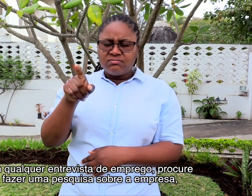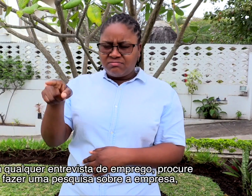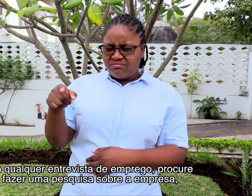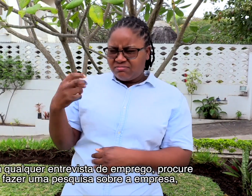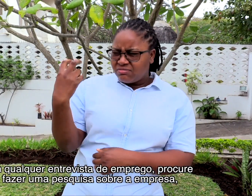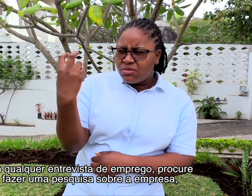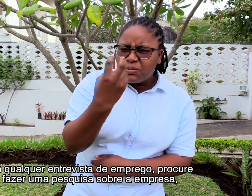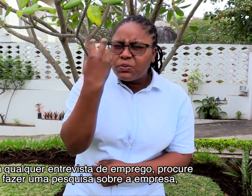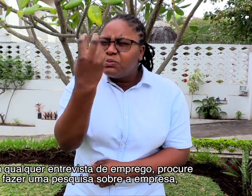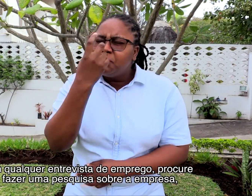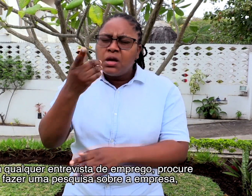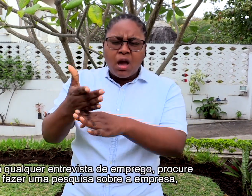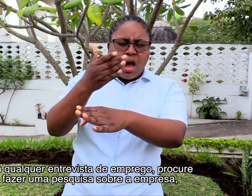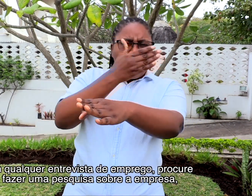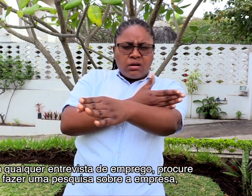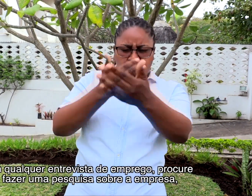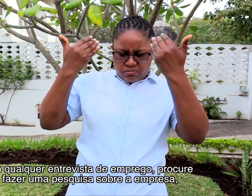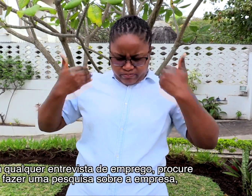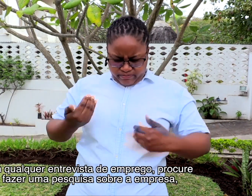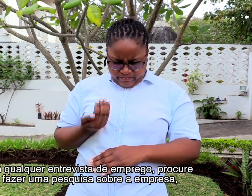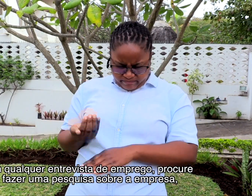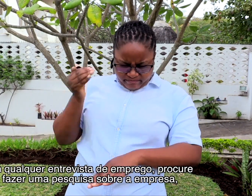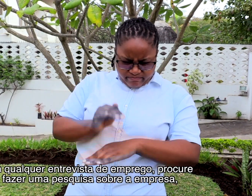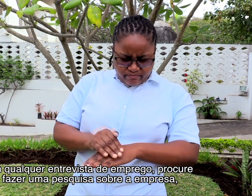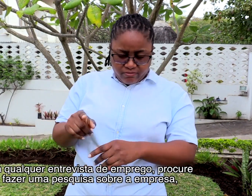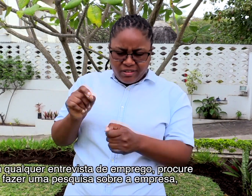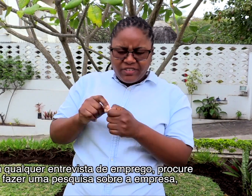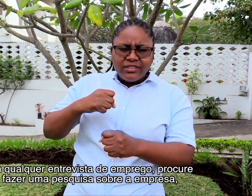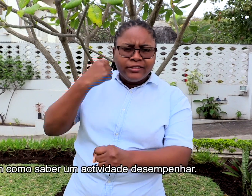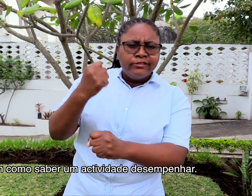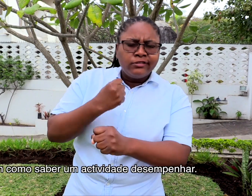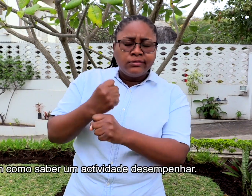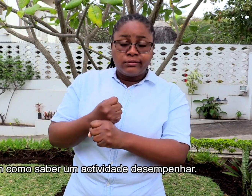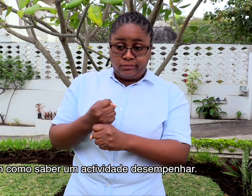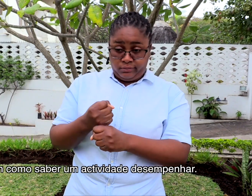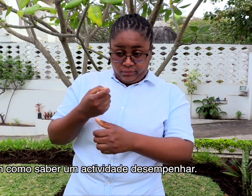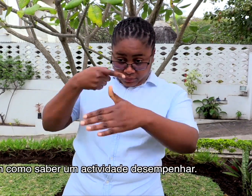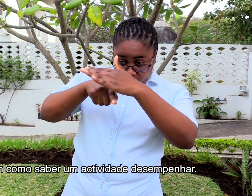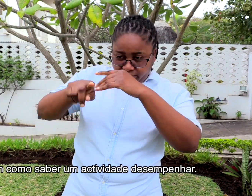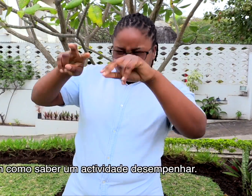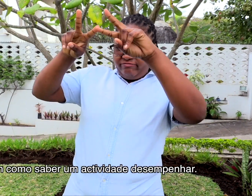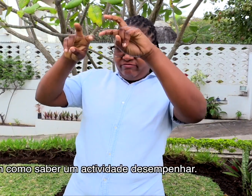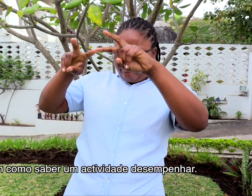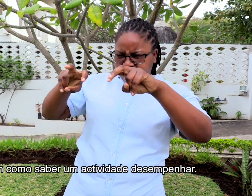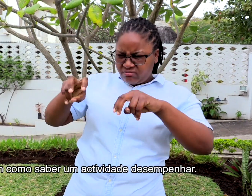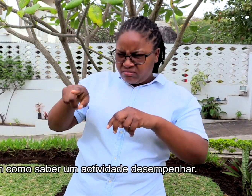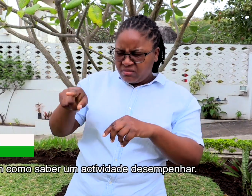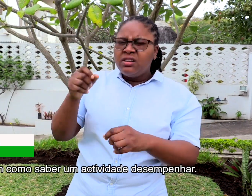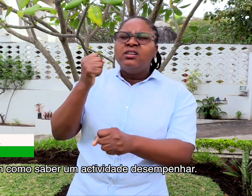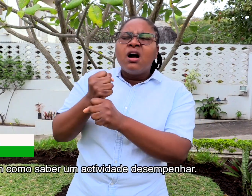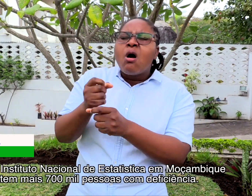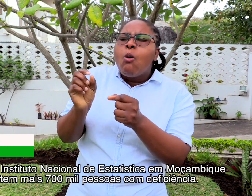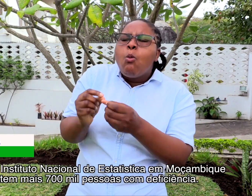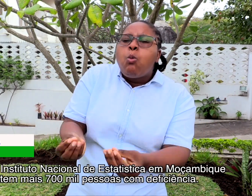em qualquer entrevista de emprego, procure fazer uma pesquisa sobre a empresa, bem como saber um pouco da atividade que vai